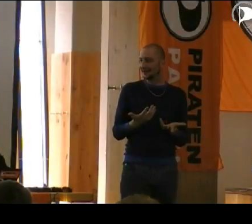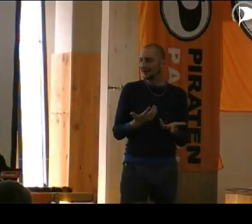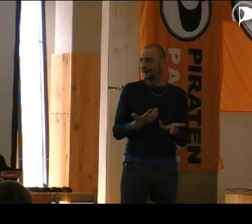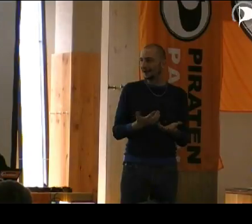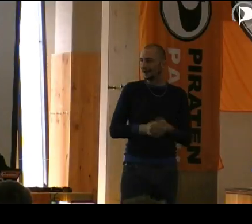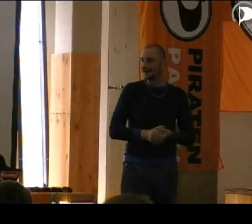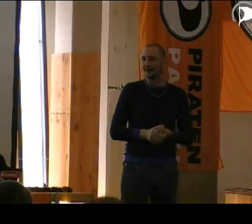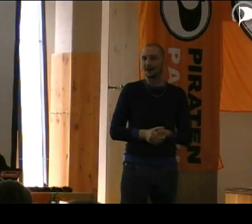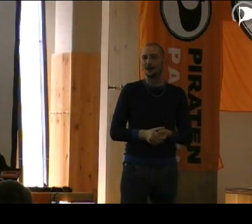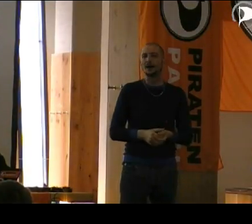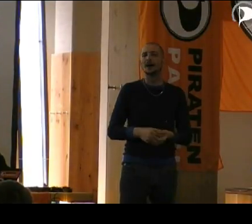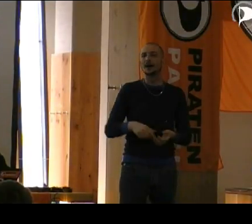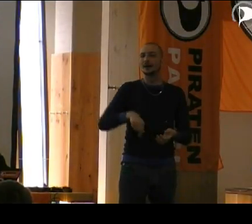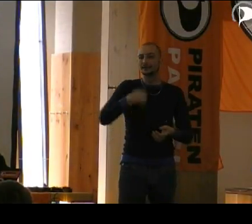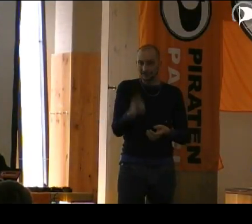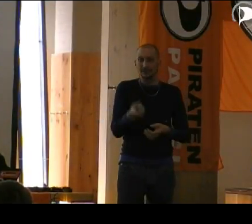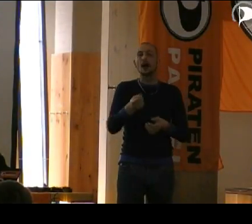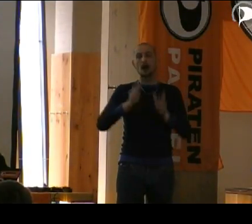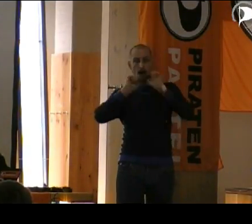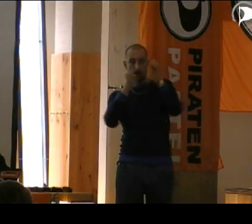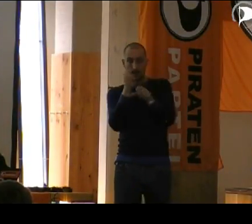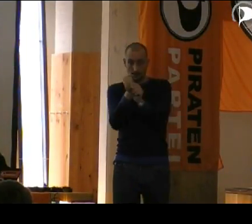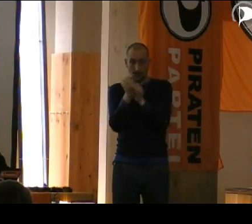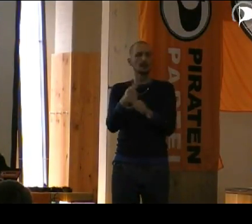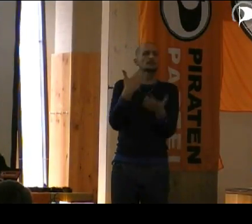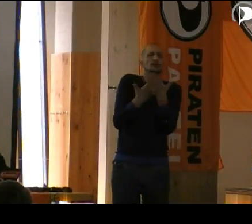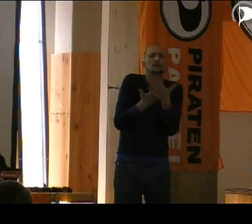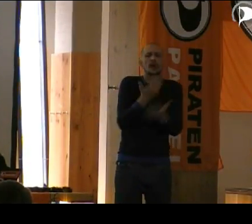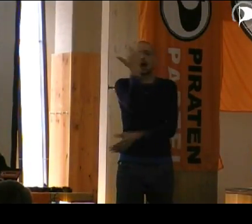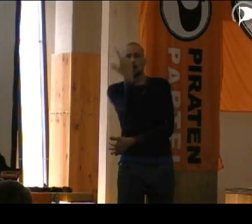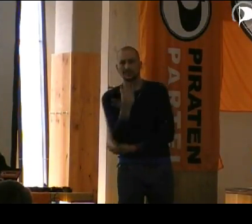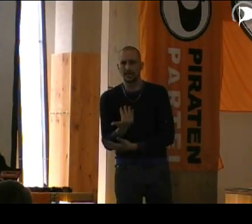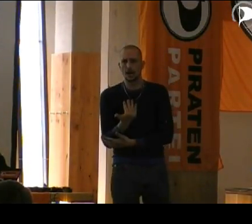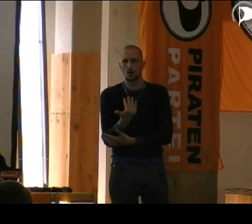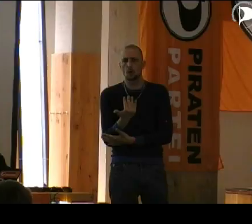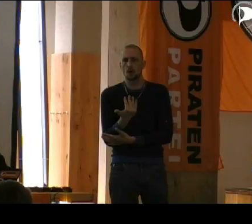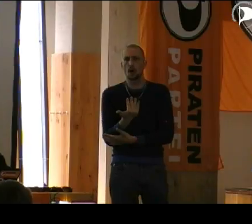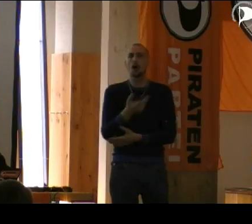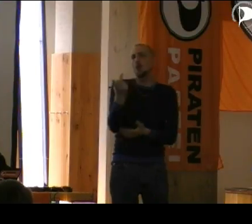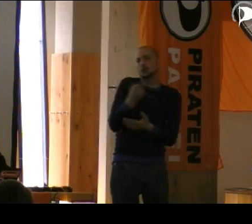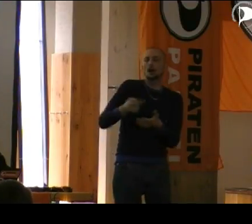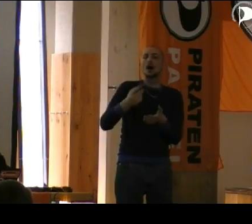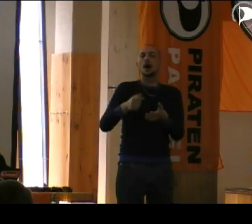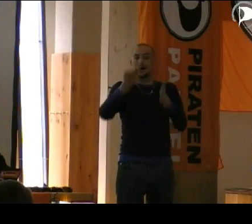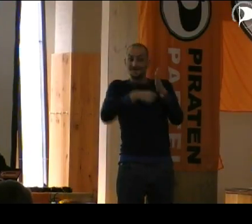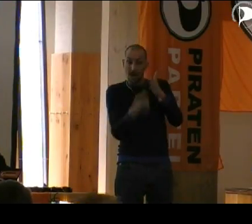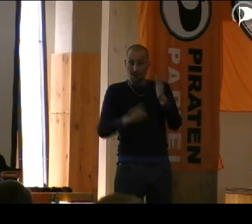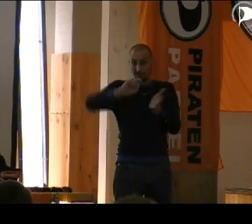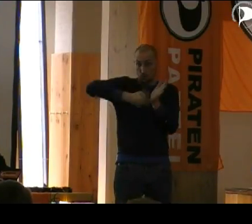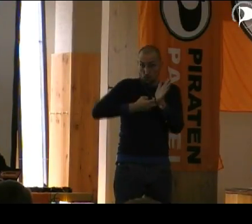dann könnt ihr denn die ohren zu stellen wie zb auszählung oder aufprall wiederholung oder